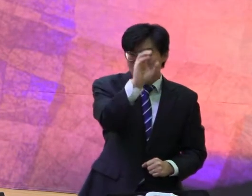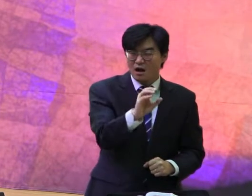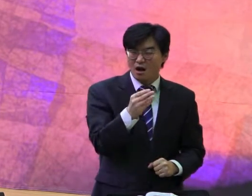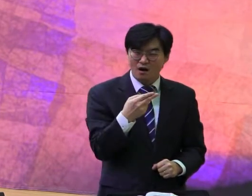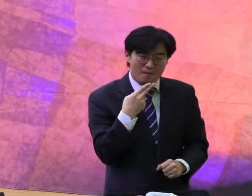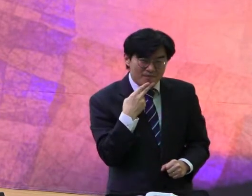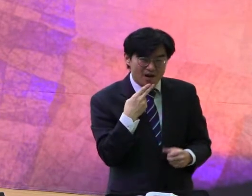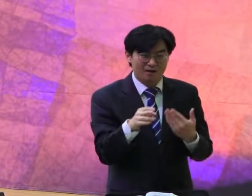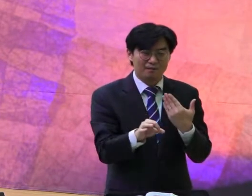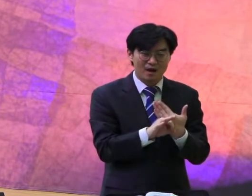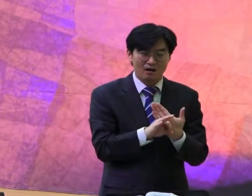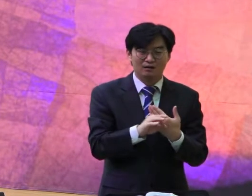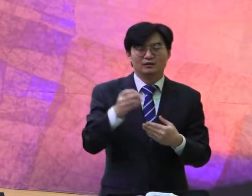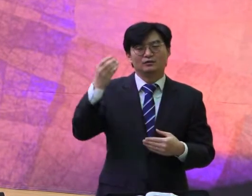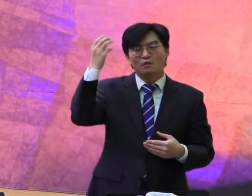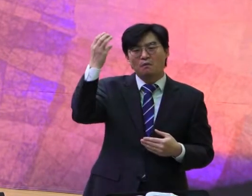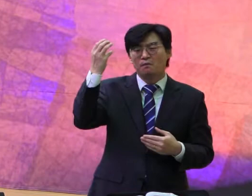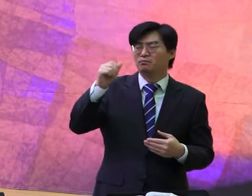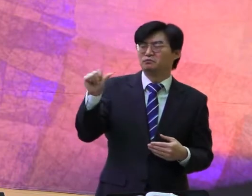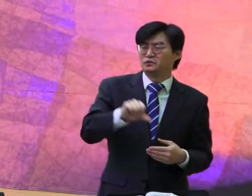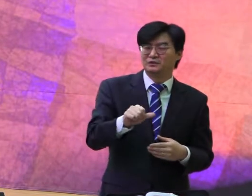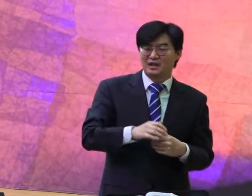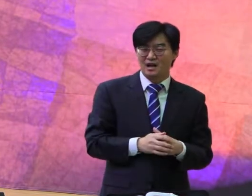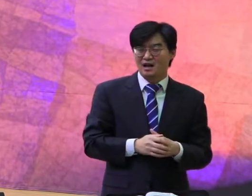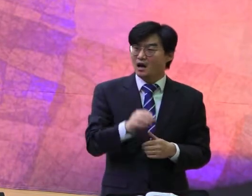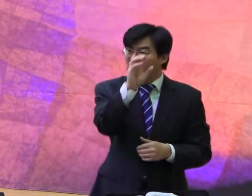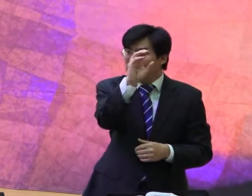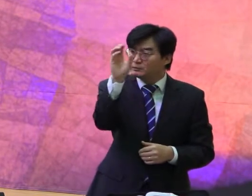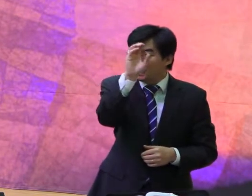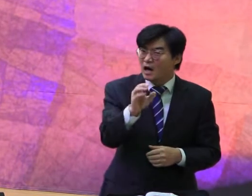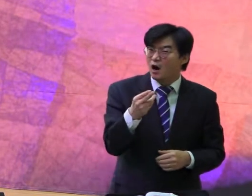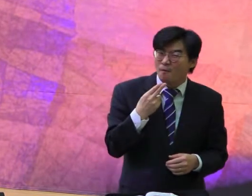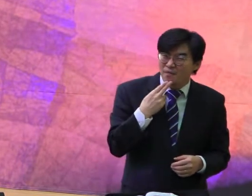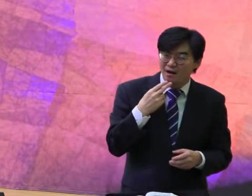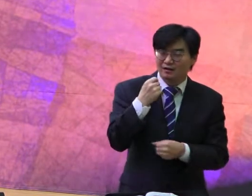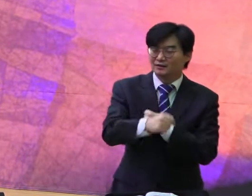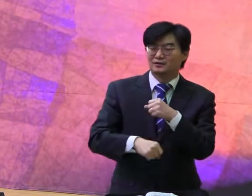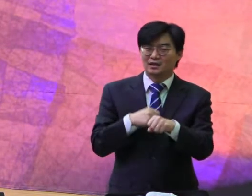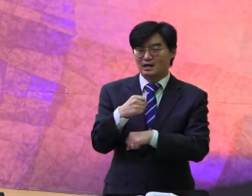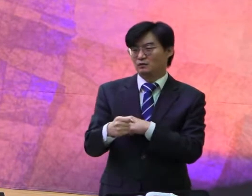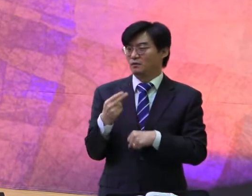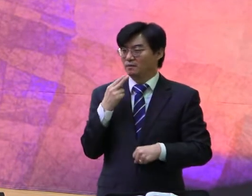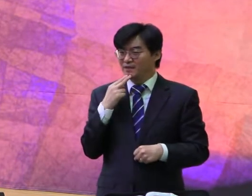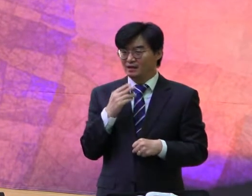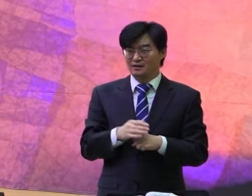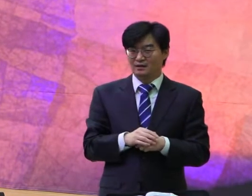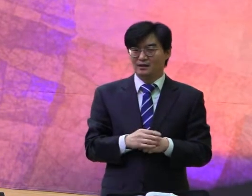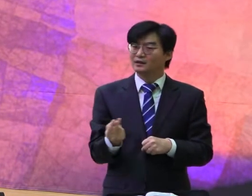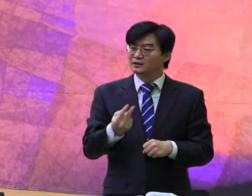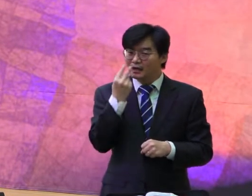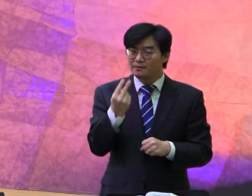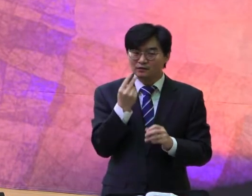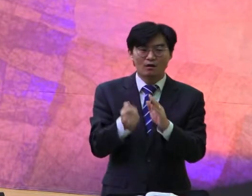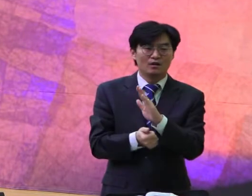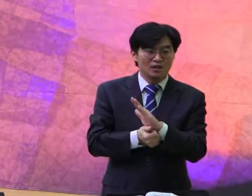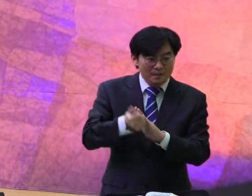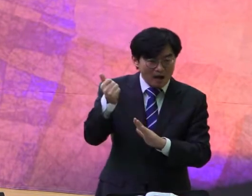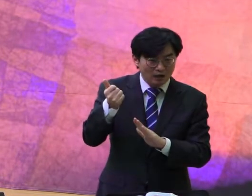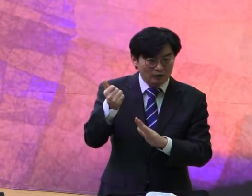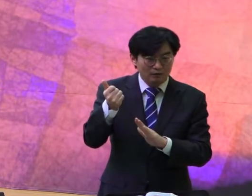못하고 십자가가 아니면 어느 누구도 자유할 수 없고 생명도 희망도 십자가를